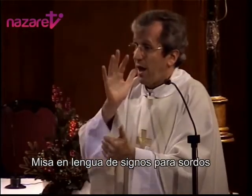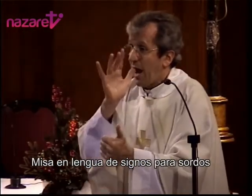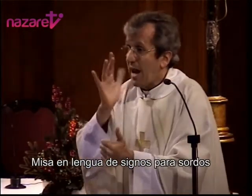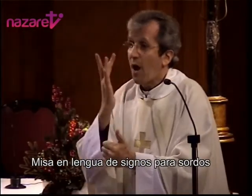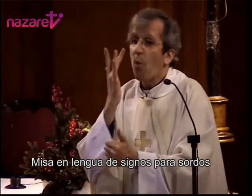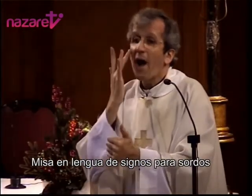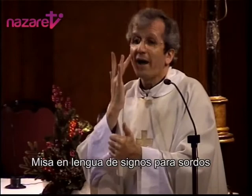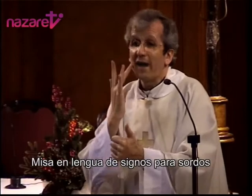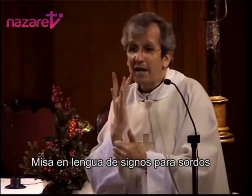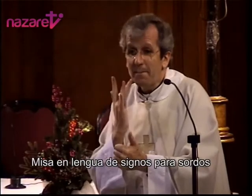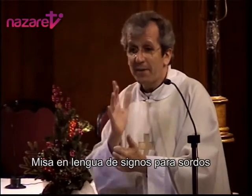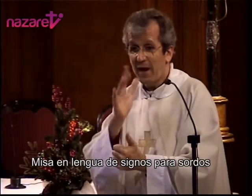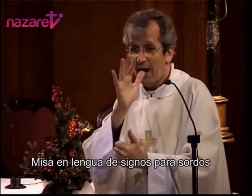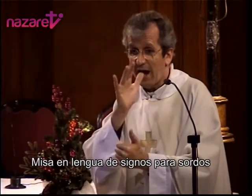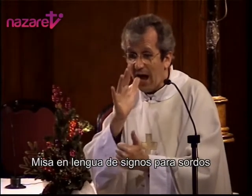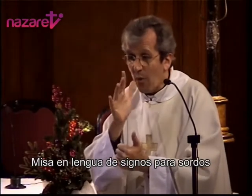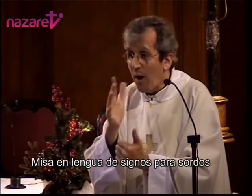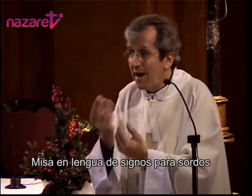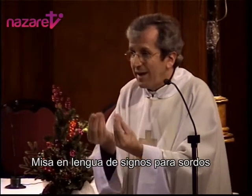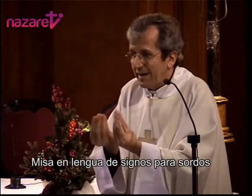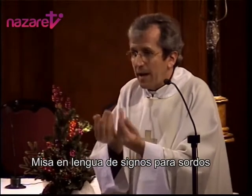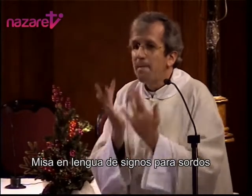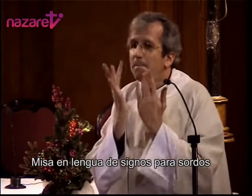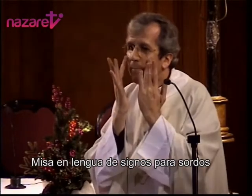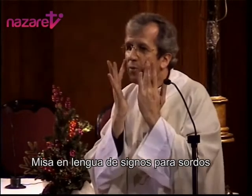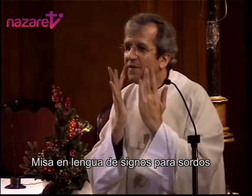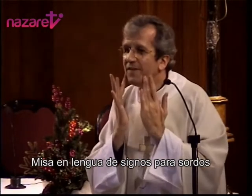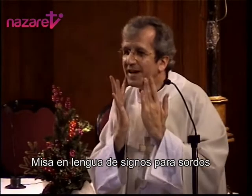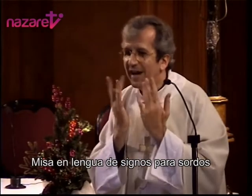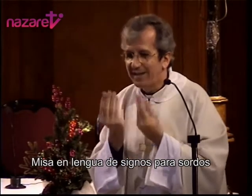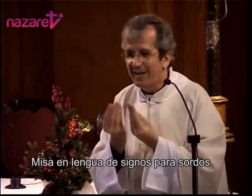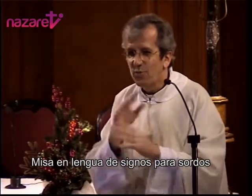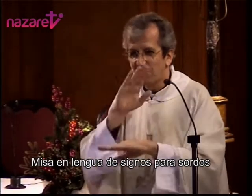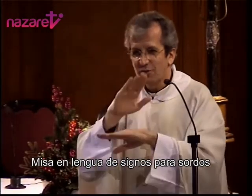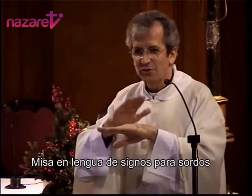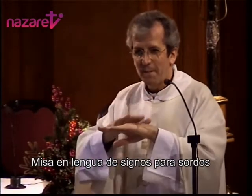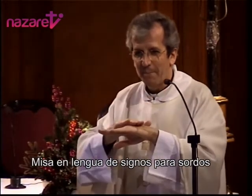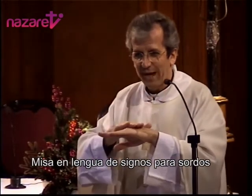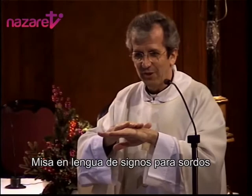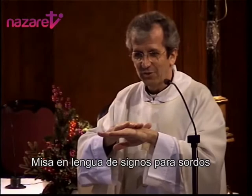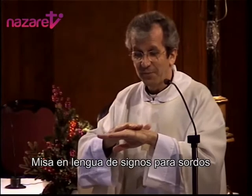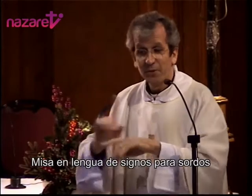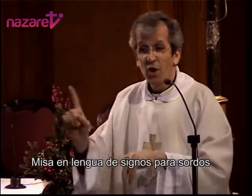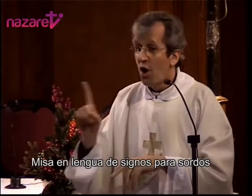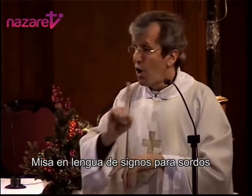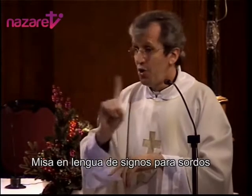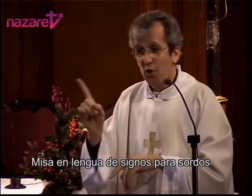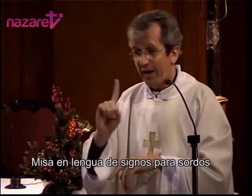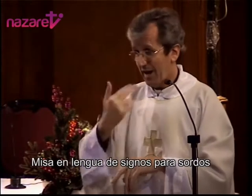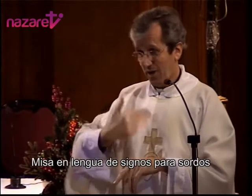el agua que limpia, el agua que purifica de nuestros pecados. No era